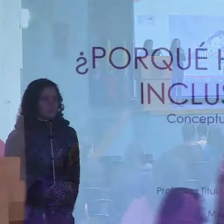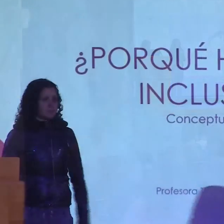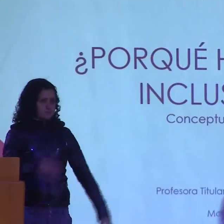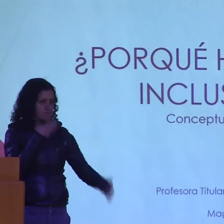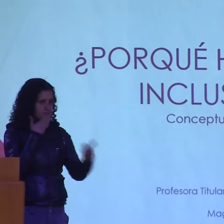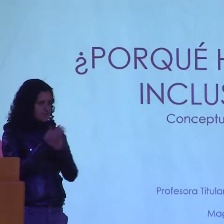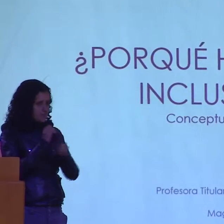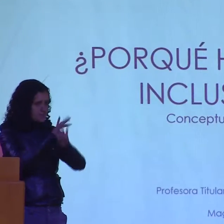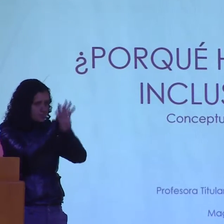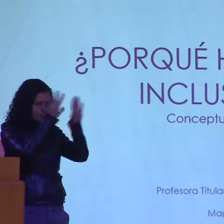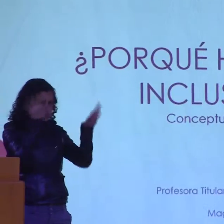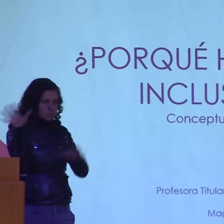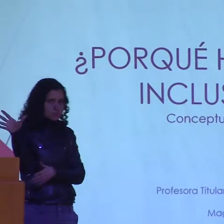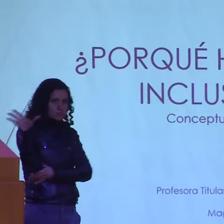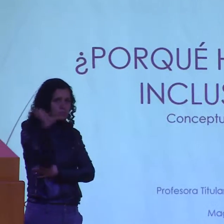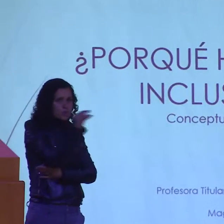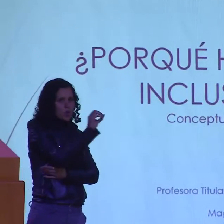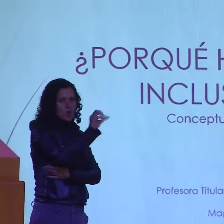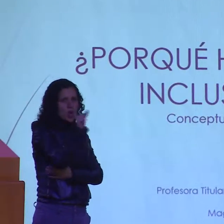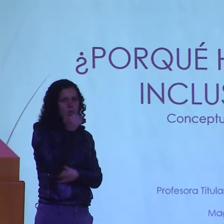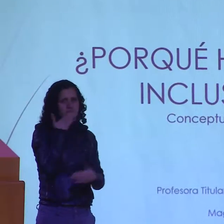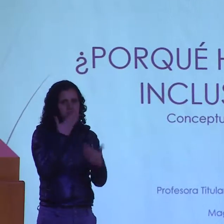Buenos días para todos y todas.